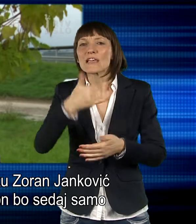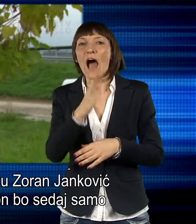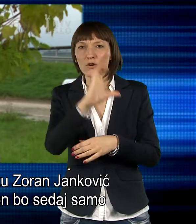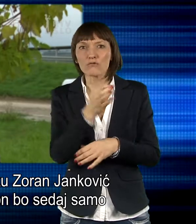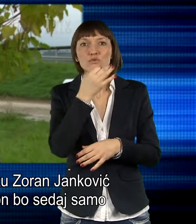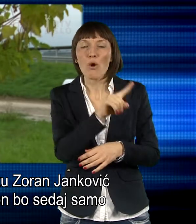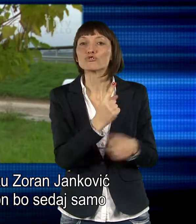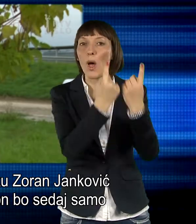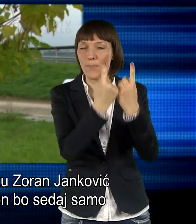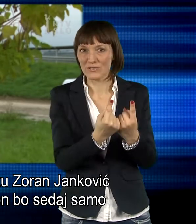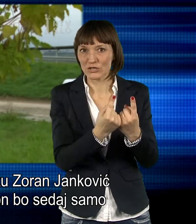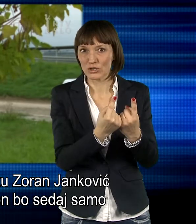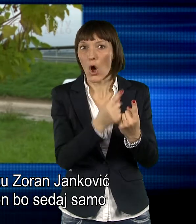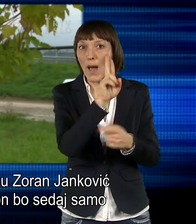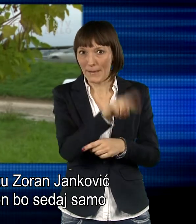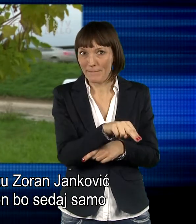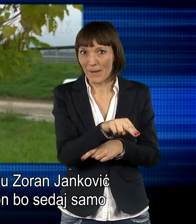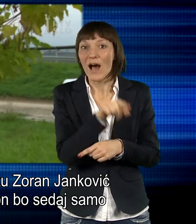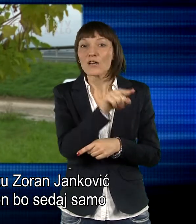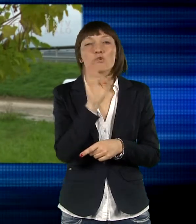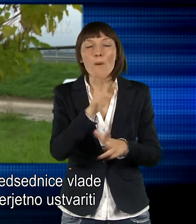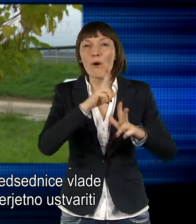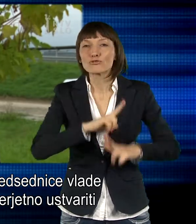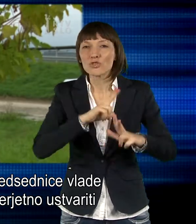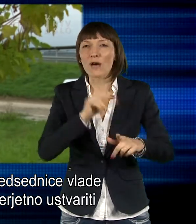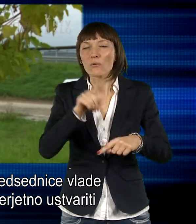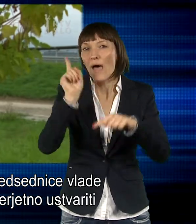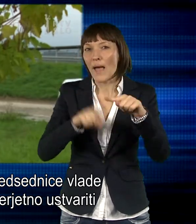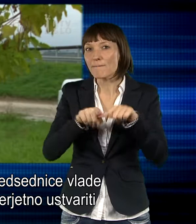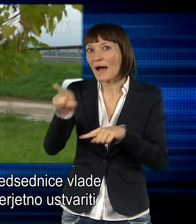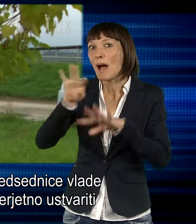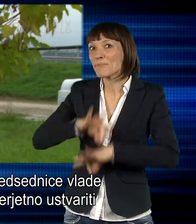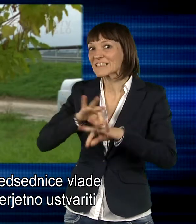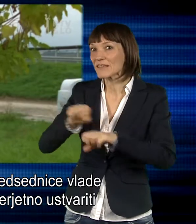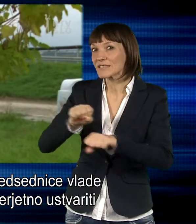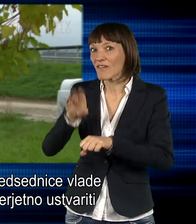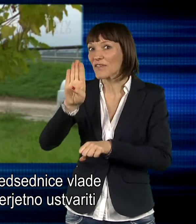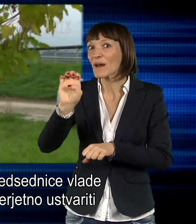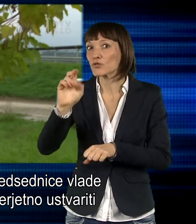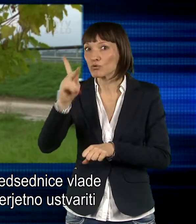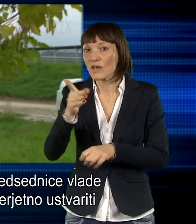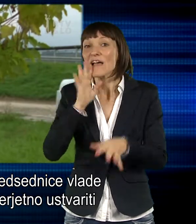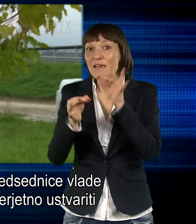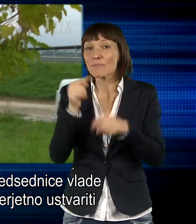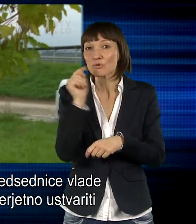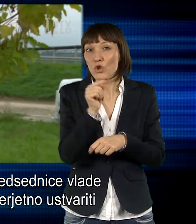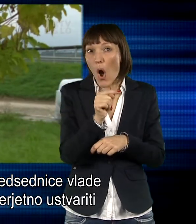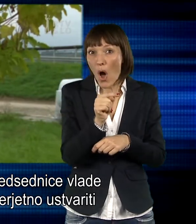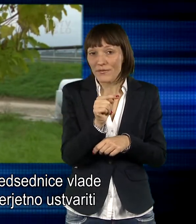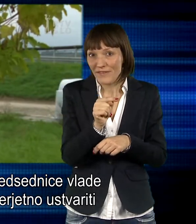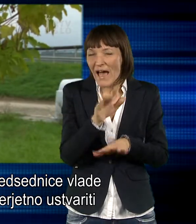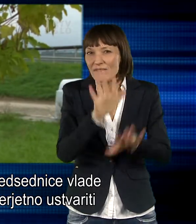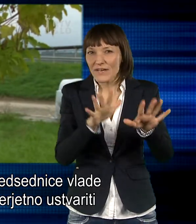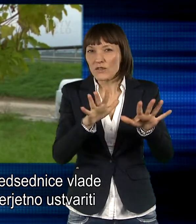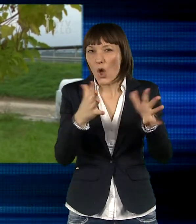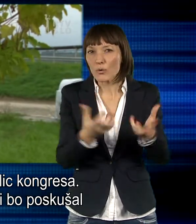Zoran Janković boljšo pozicijo, ker on bo sedaj samo čakal na napake predsednice vlade in skušal po vsej